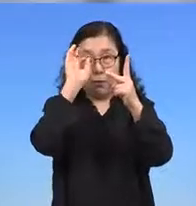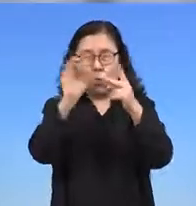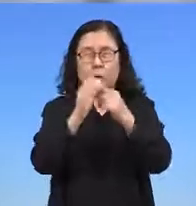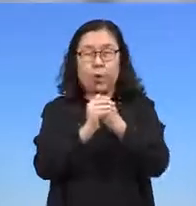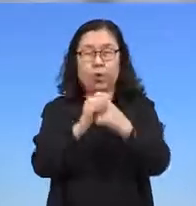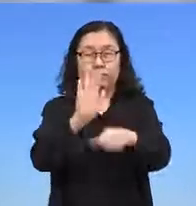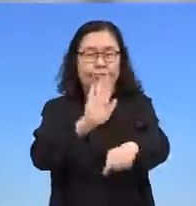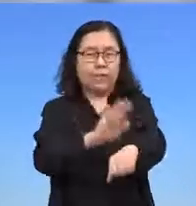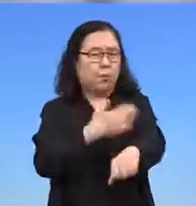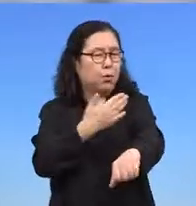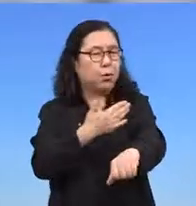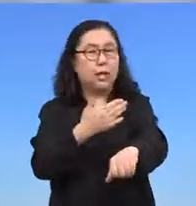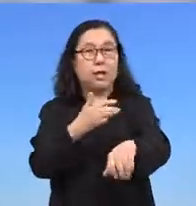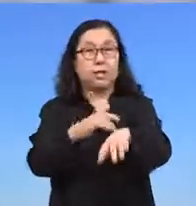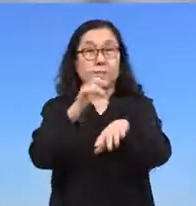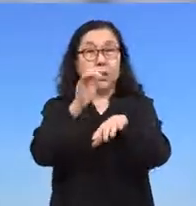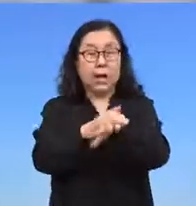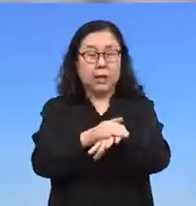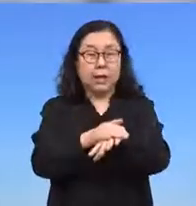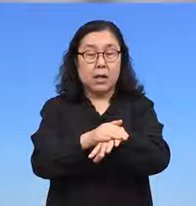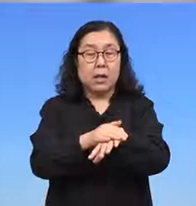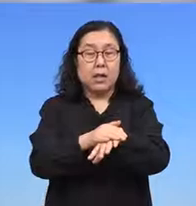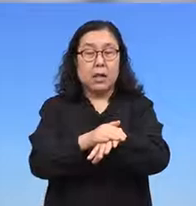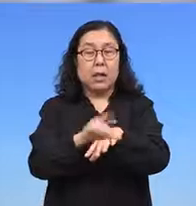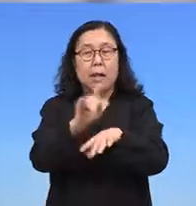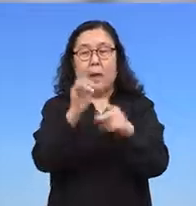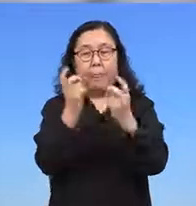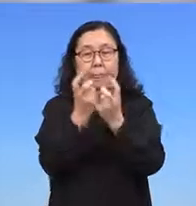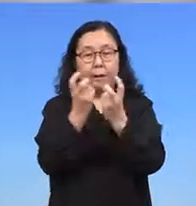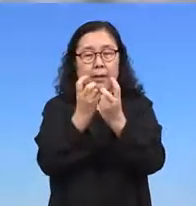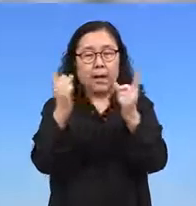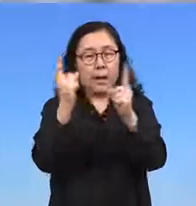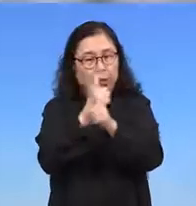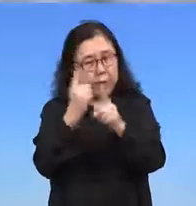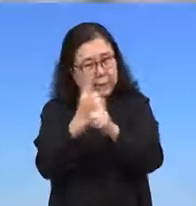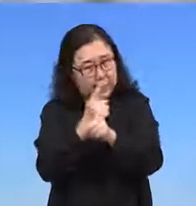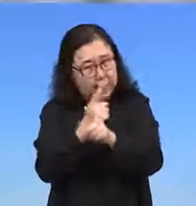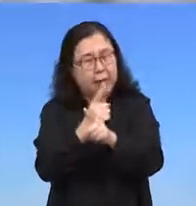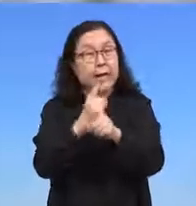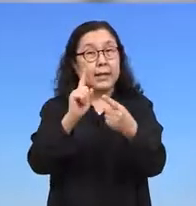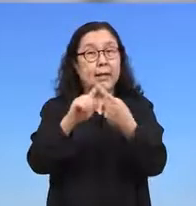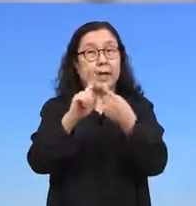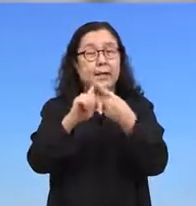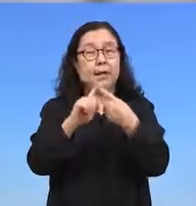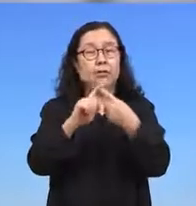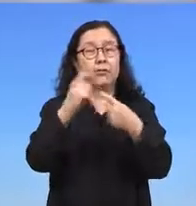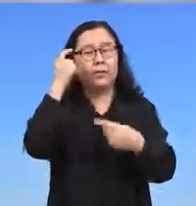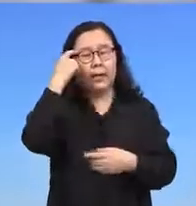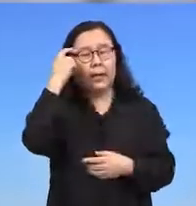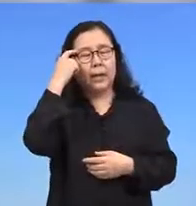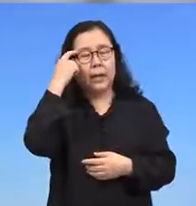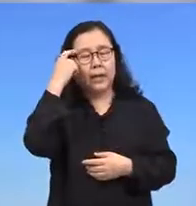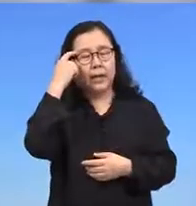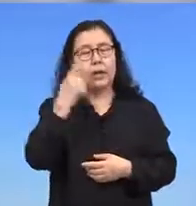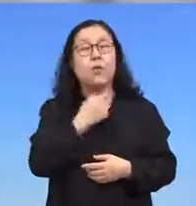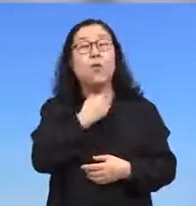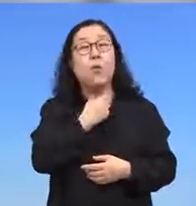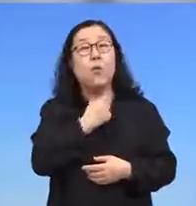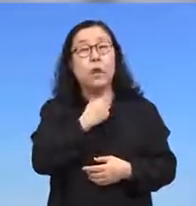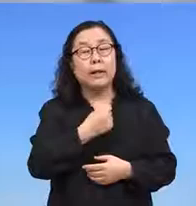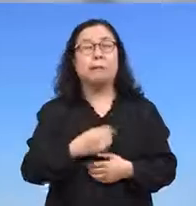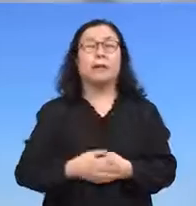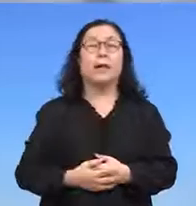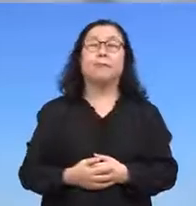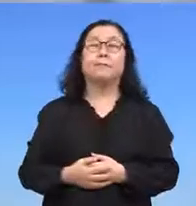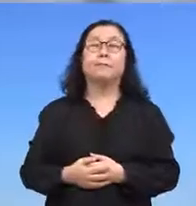이제 이 잘못 형성된 그 습관들을 뭘 고쳐나가야 되는지를 좀 점검하는 시간으로 그렇게 오늘 말씀을